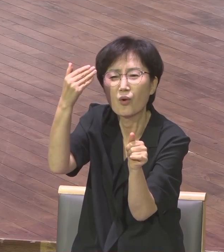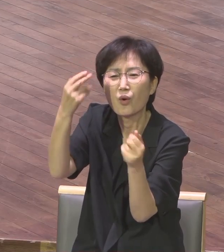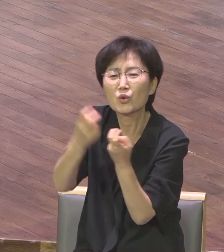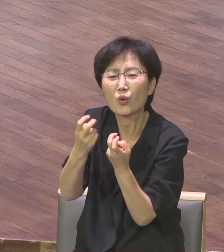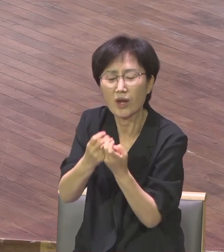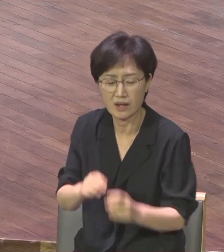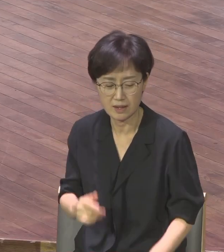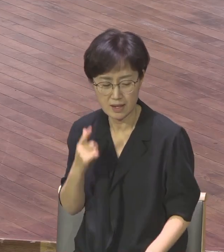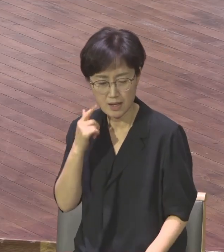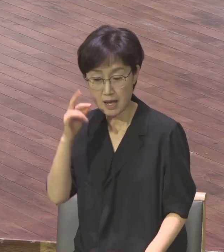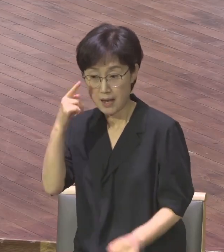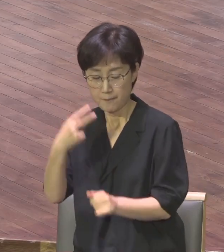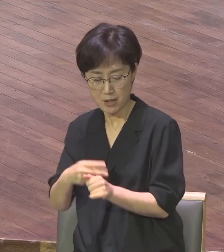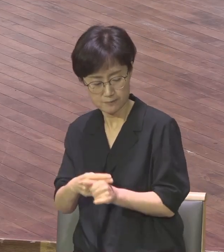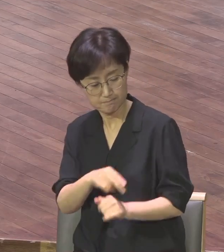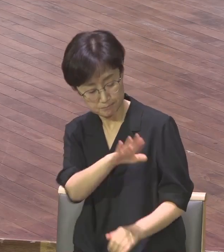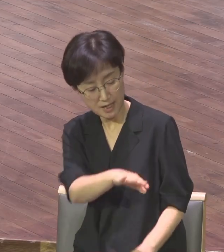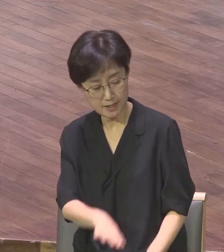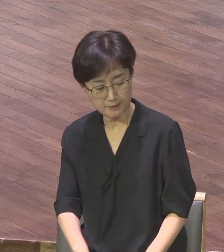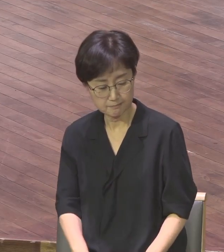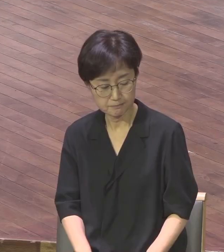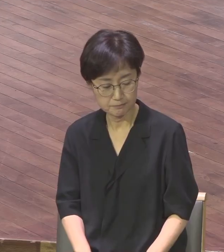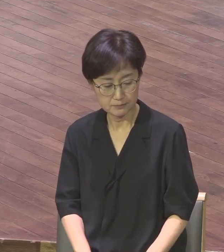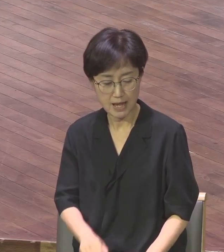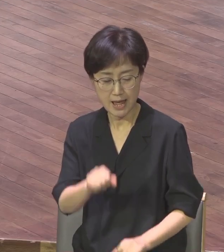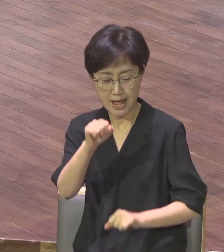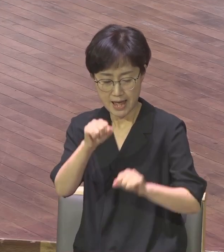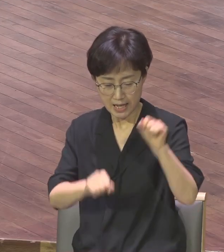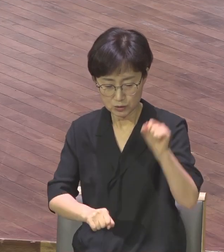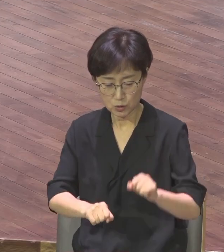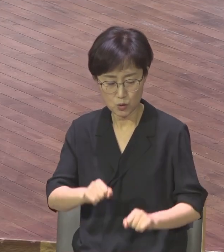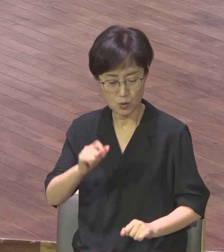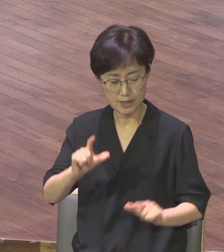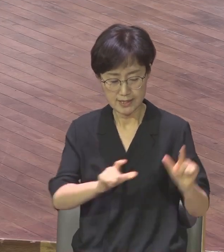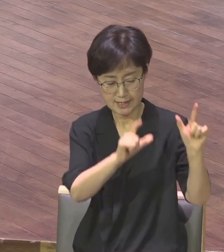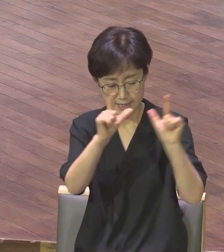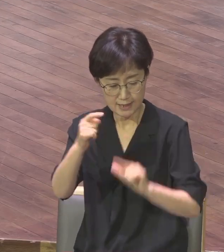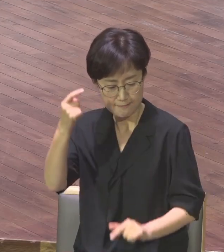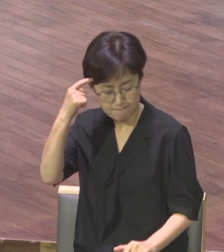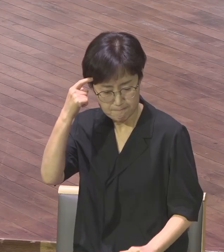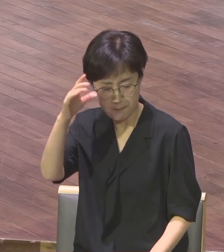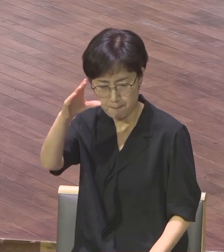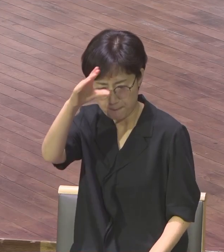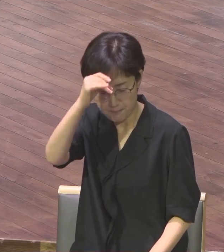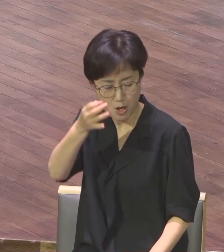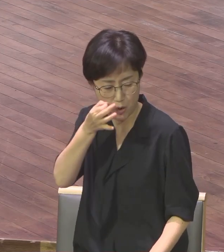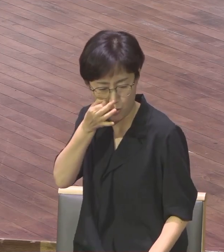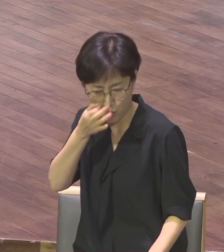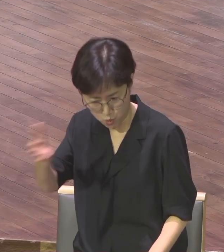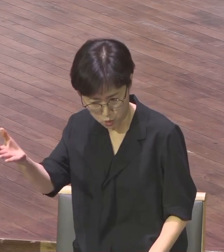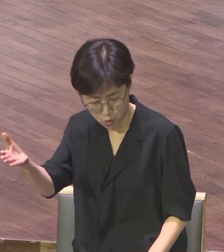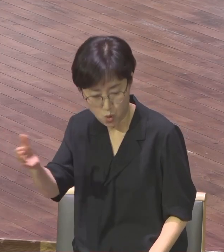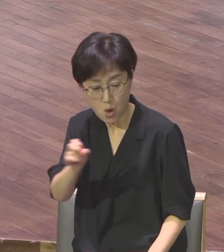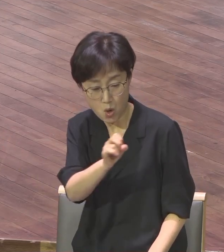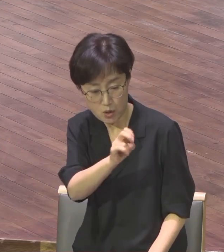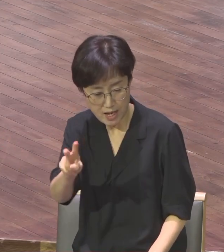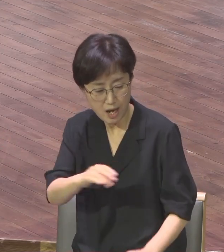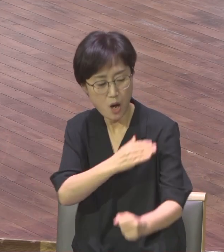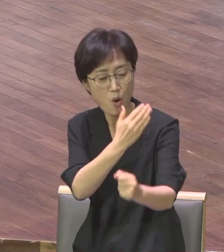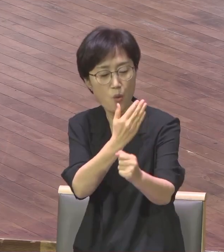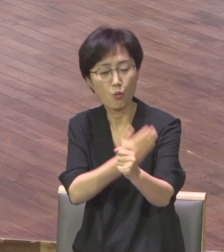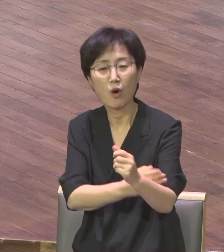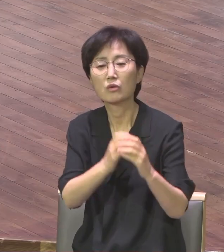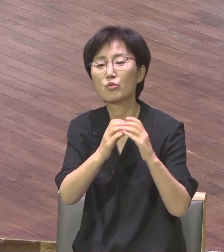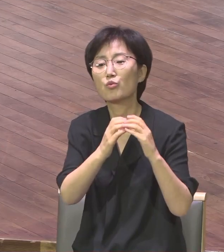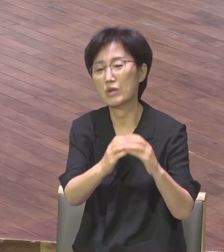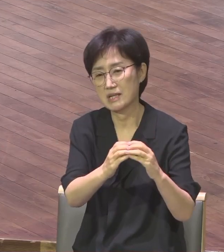바울은 영적 생활적으로 너가 행동적으로 본을 보여줘서 권위를 지킬 것을